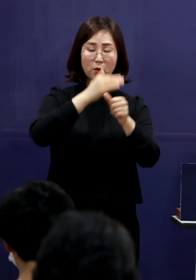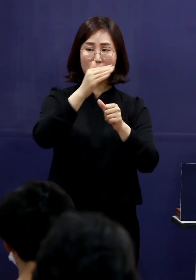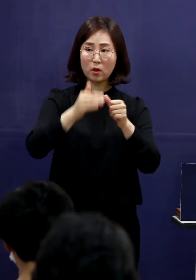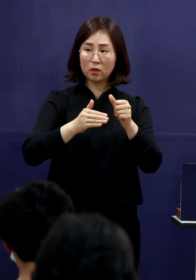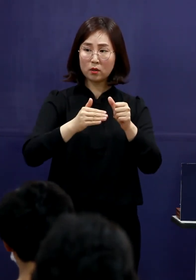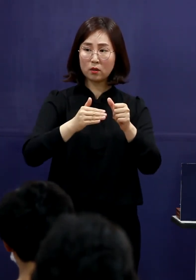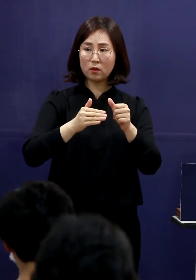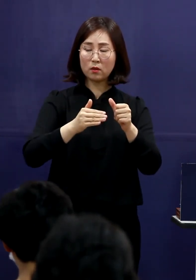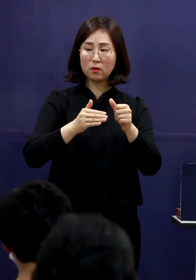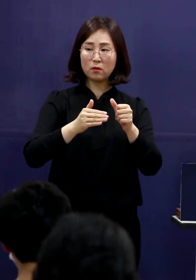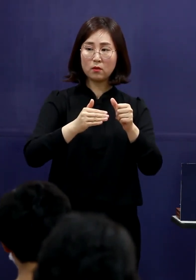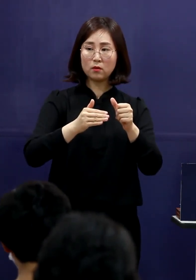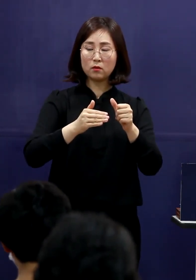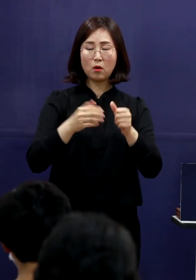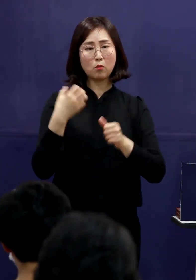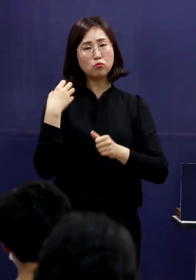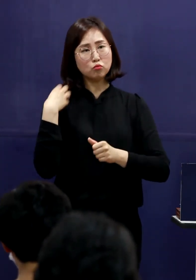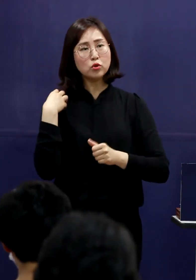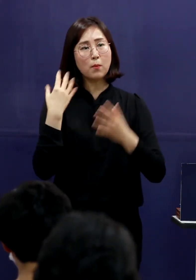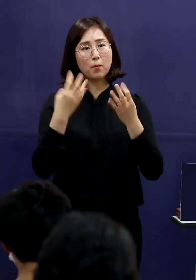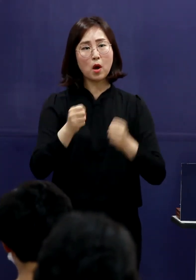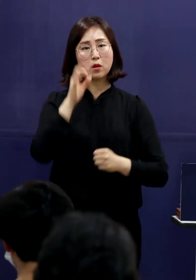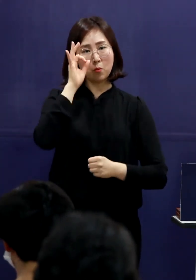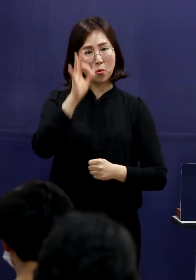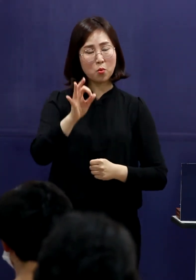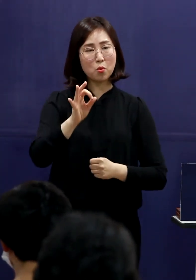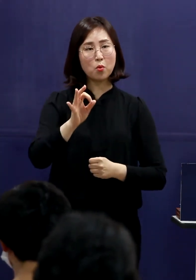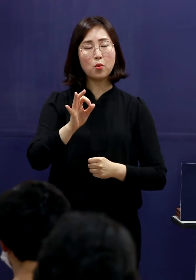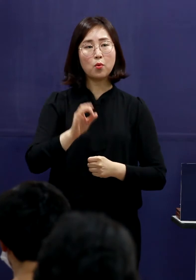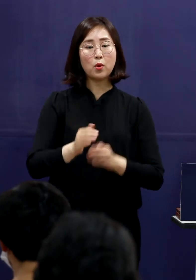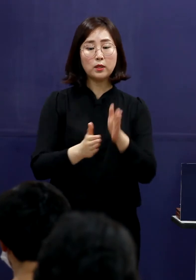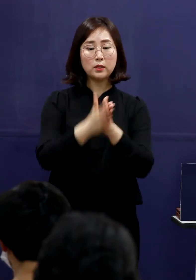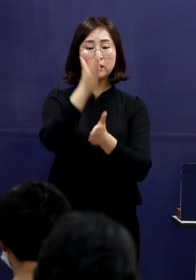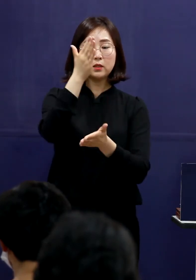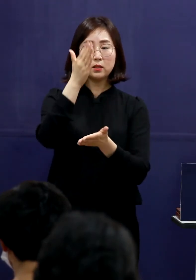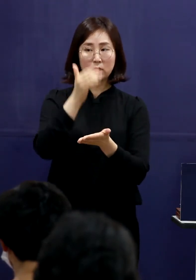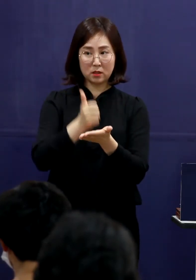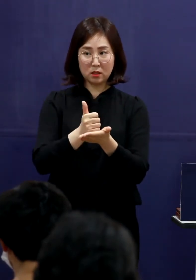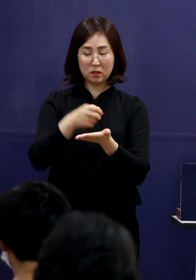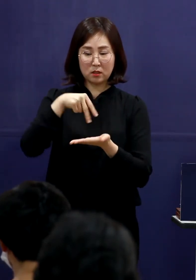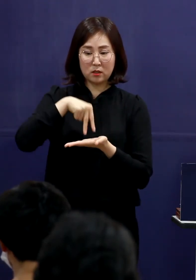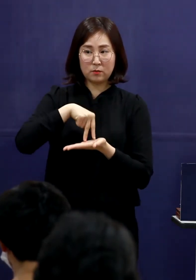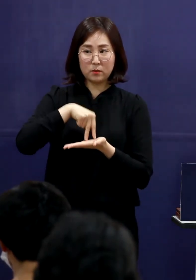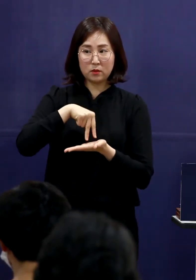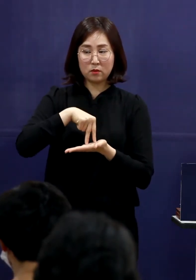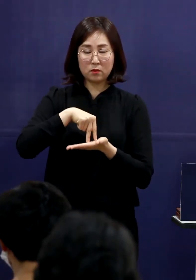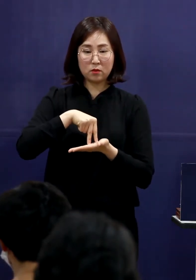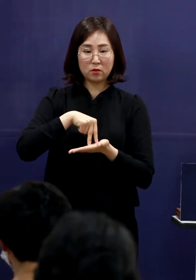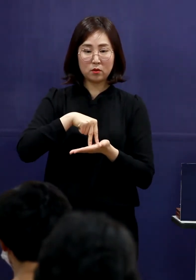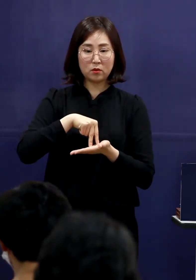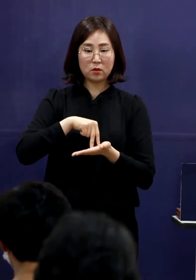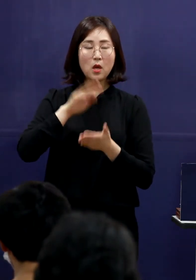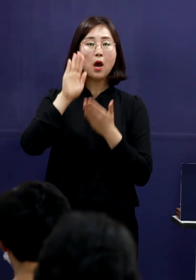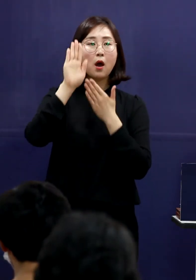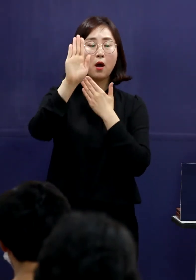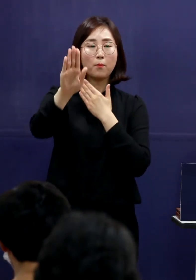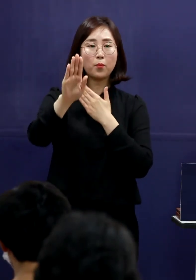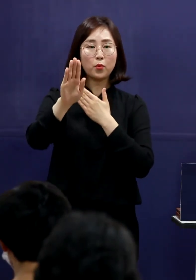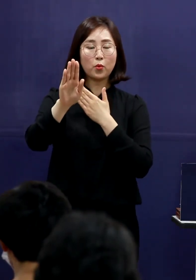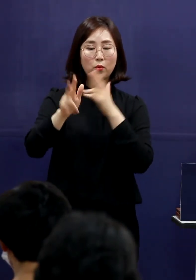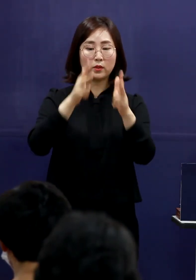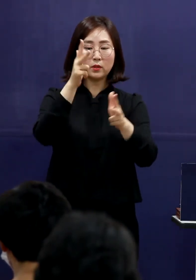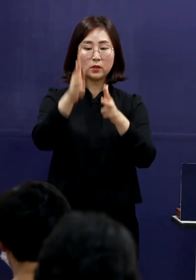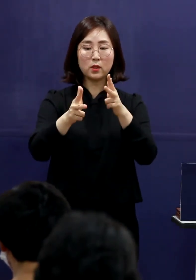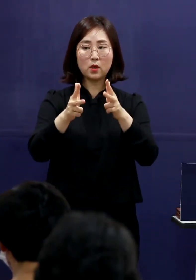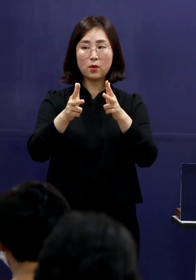경우 부담이 큰 것도 사실입니다. 시장님께서 앞으로 도시재생 사업 대상 추가 선정이라든지 사업의